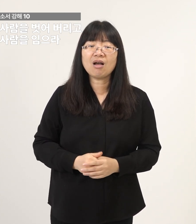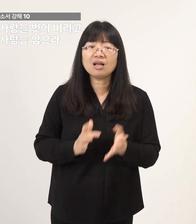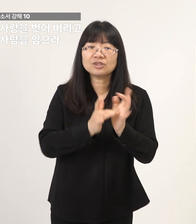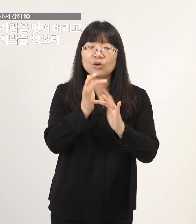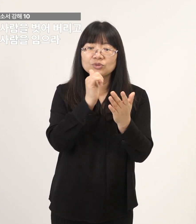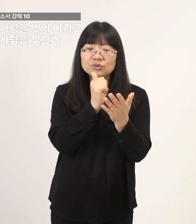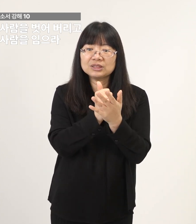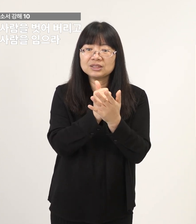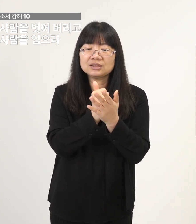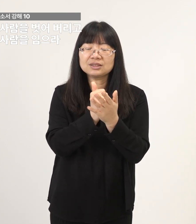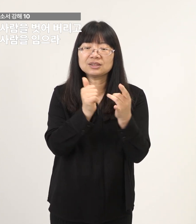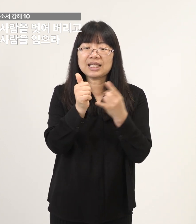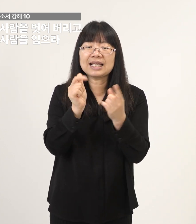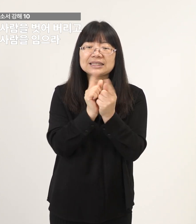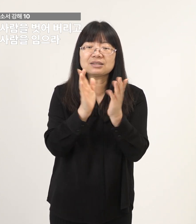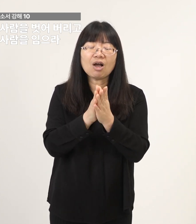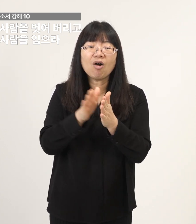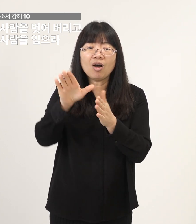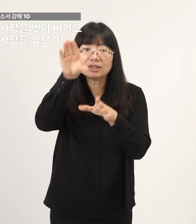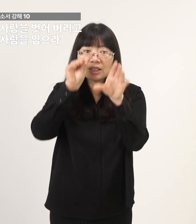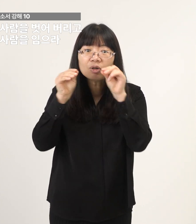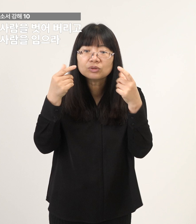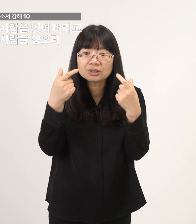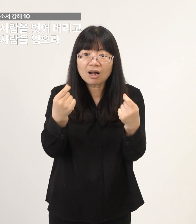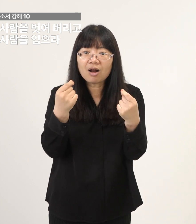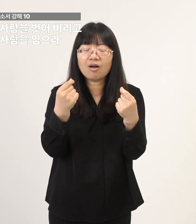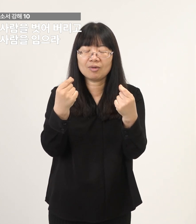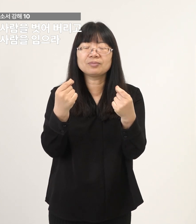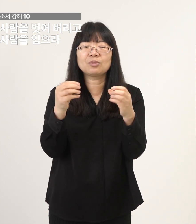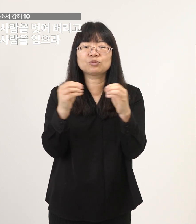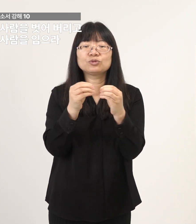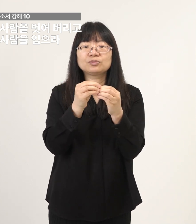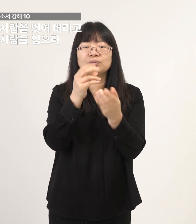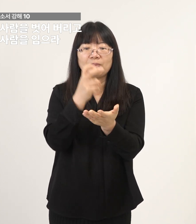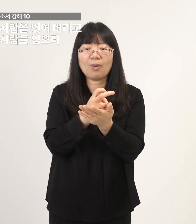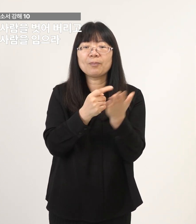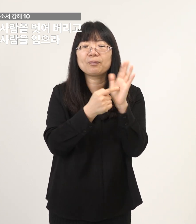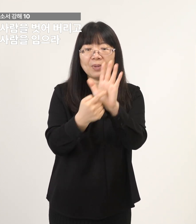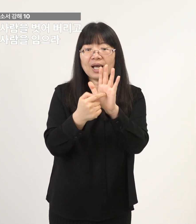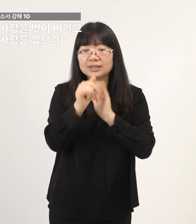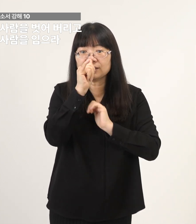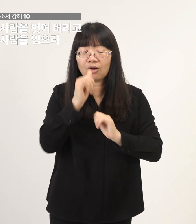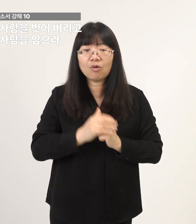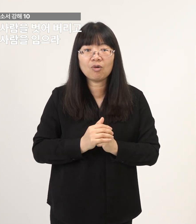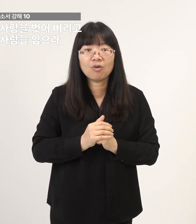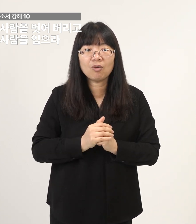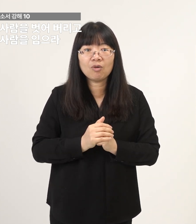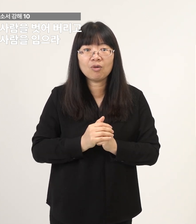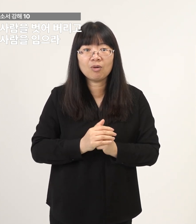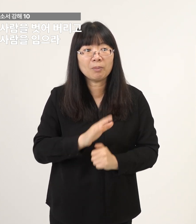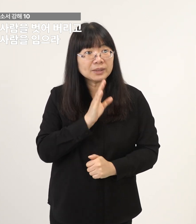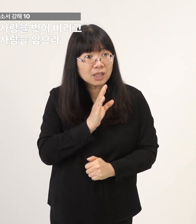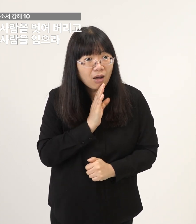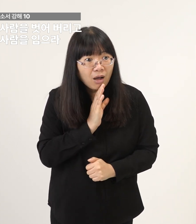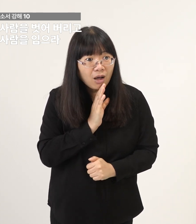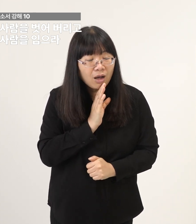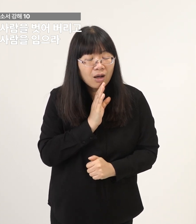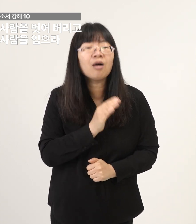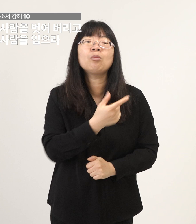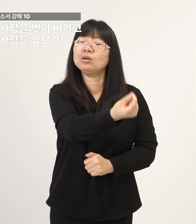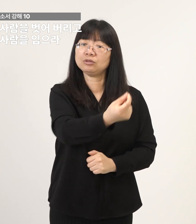직접 화법을 썼다고요. 그렇습니까? 안 그렇습니까? 그렇습니다. 이게 아주 중요한